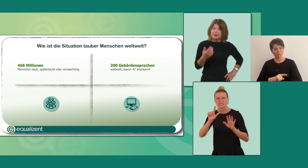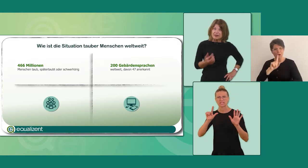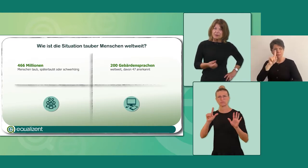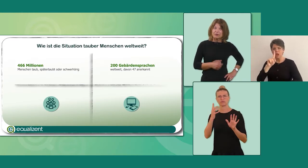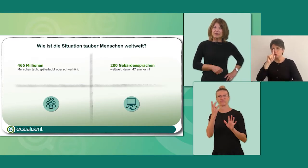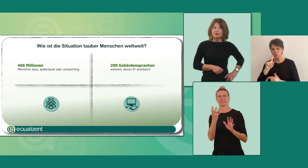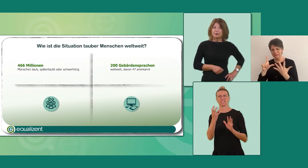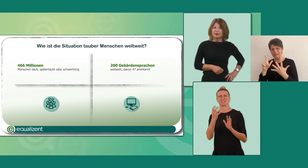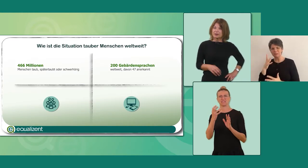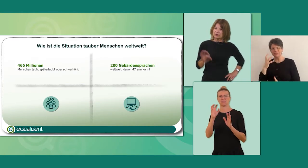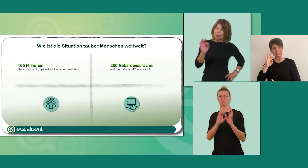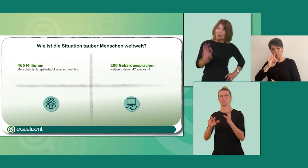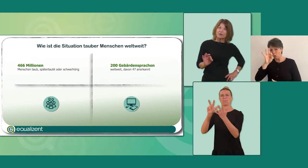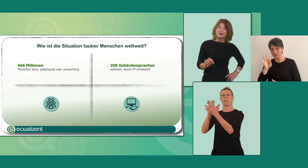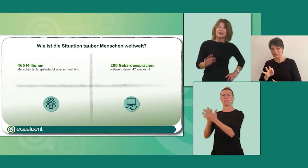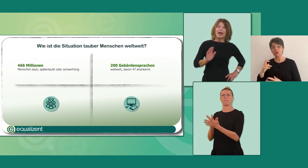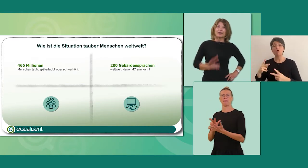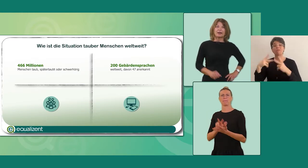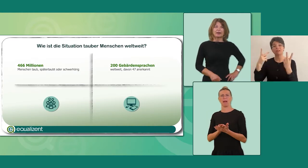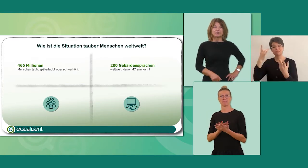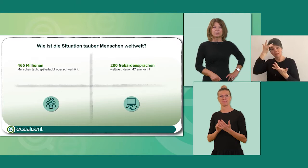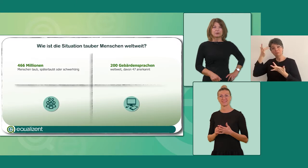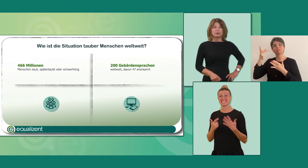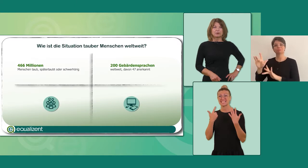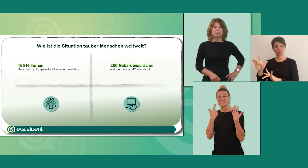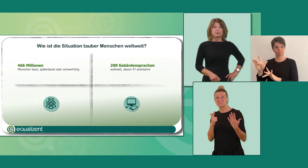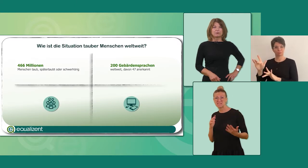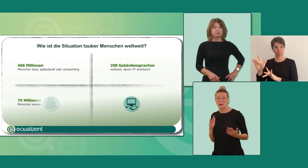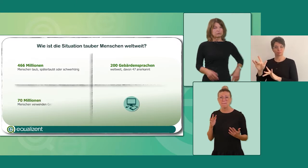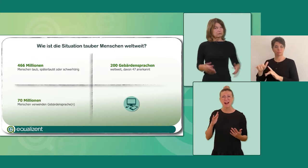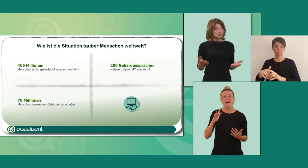nur 47% sind offiziell anerkannt.